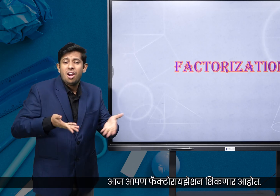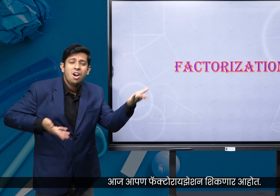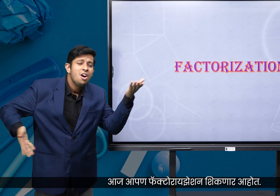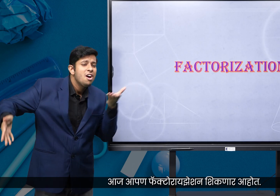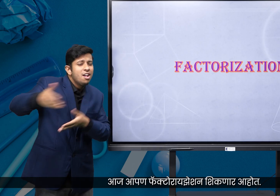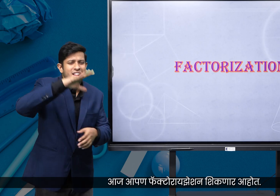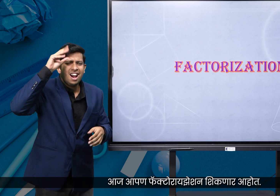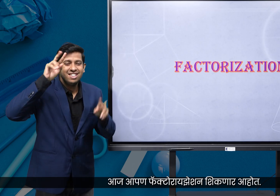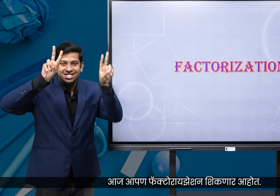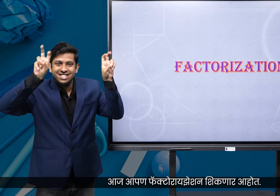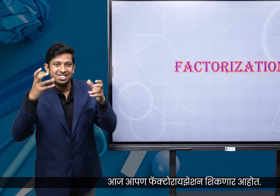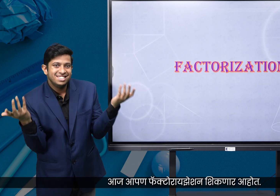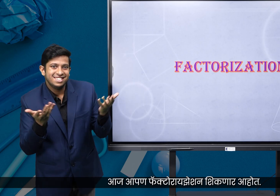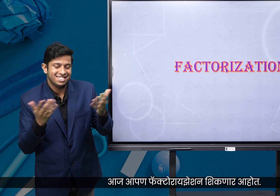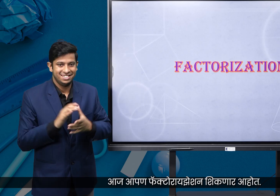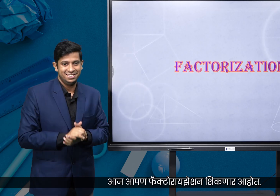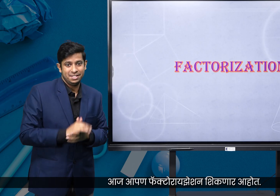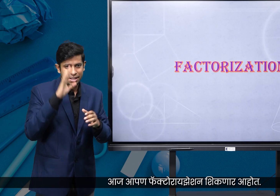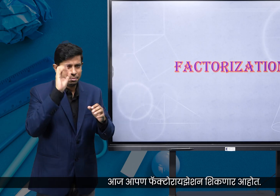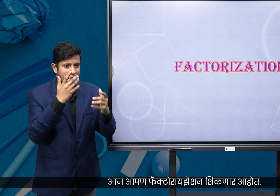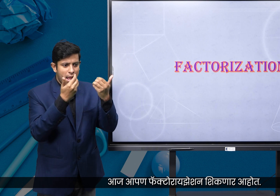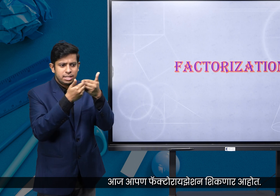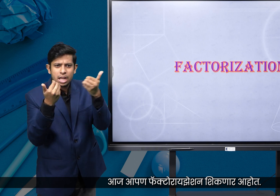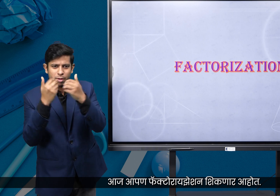आज आपण फॅक्टरायझेशन शिकणार आहोत.